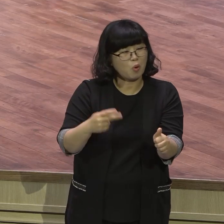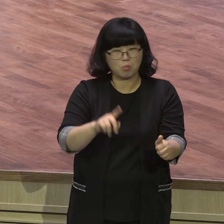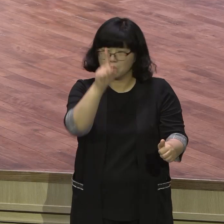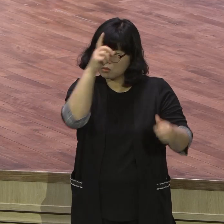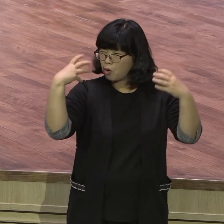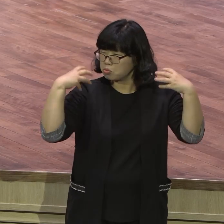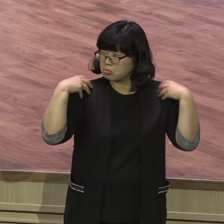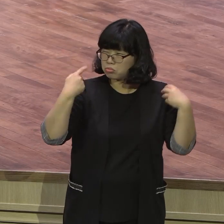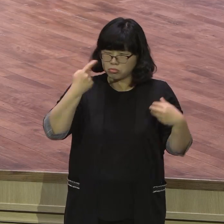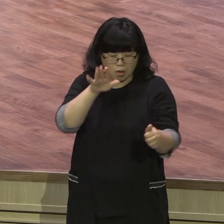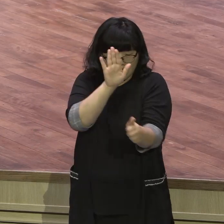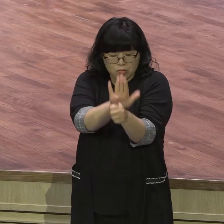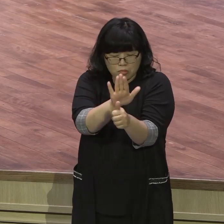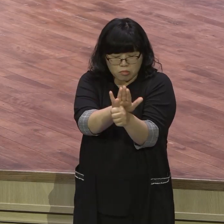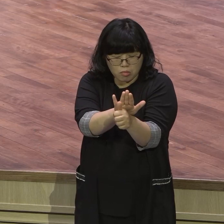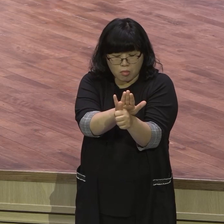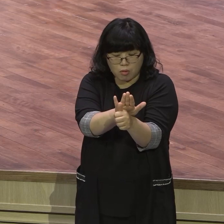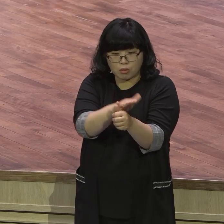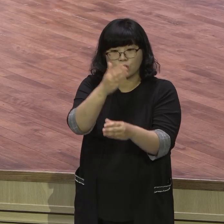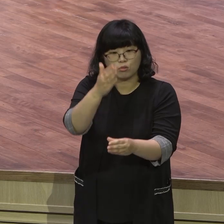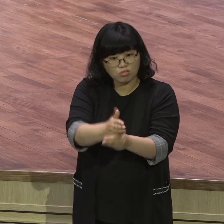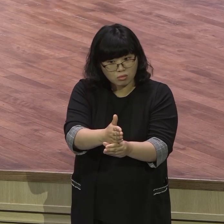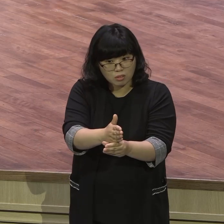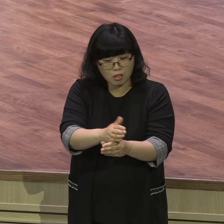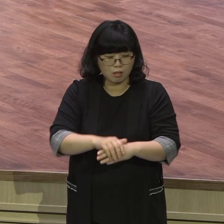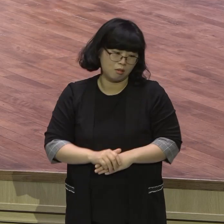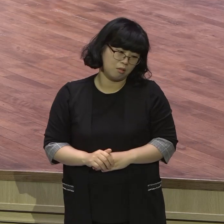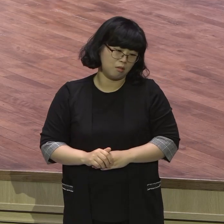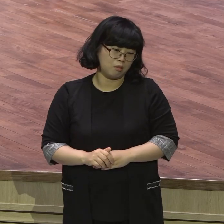이 정부가 이 나라 망치는 짓을 하고 있어요.